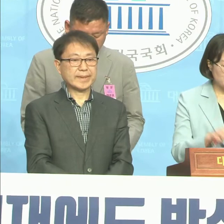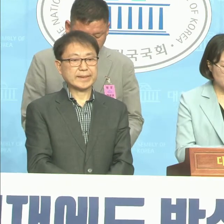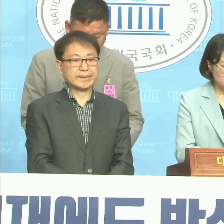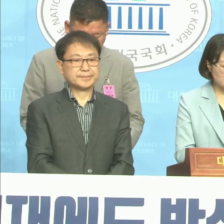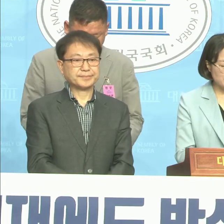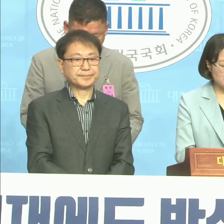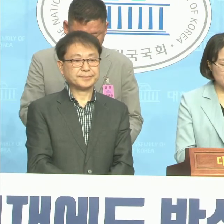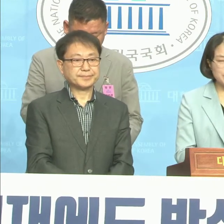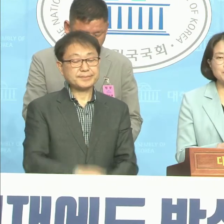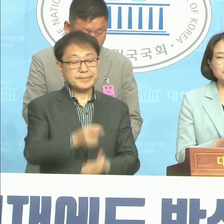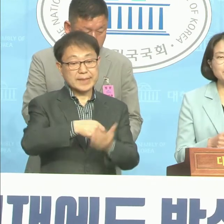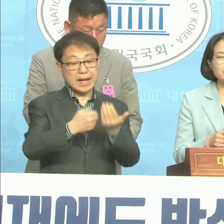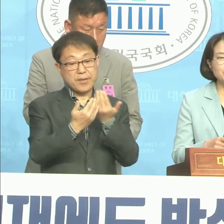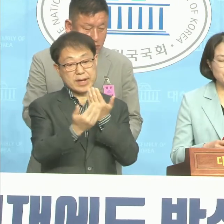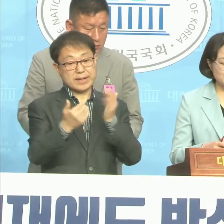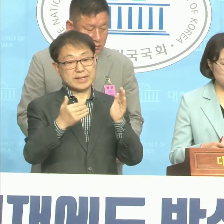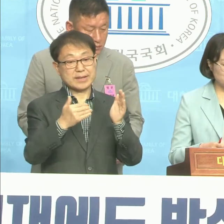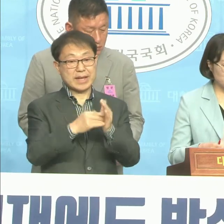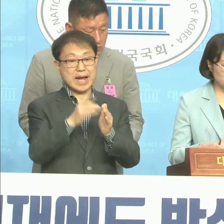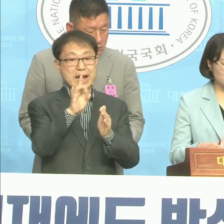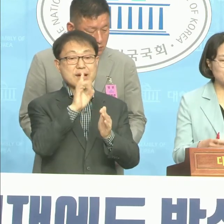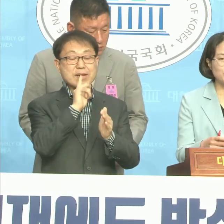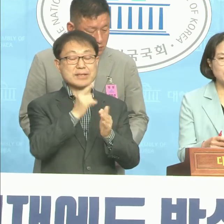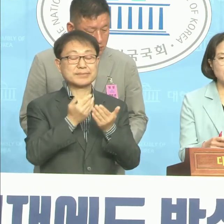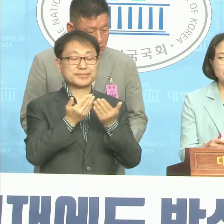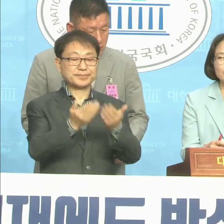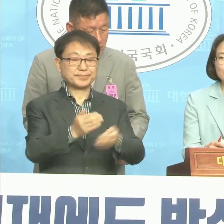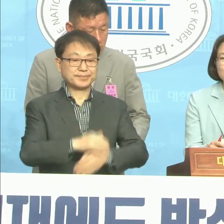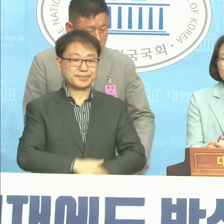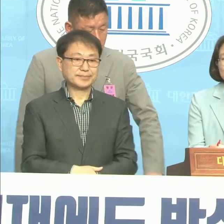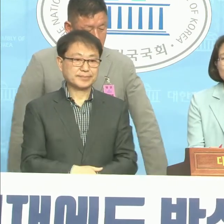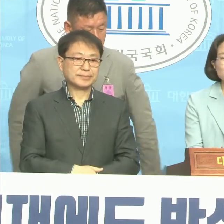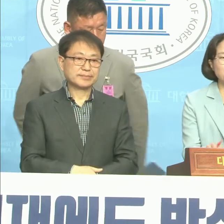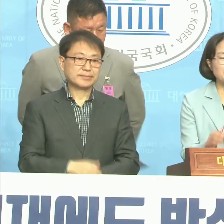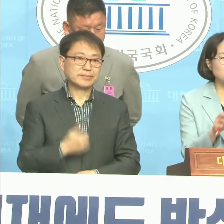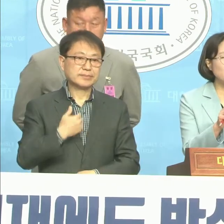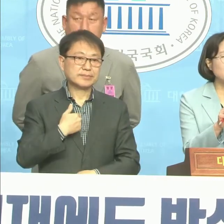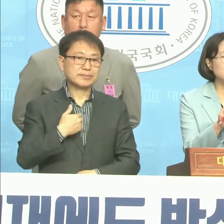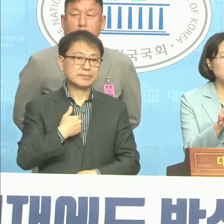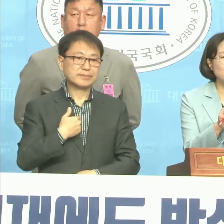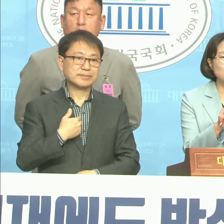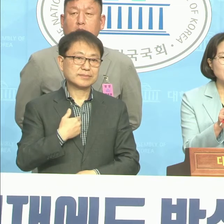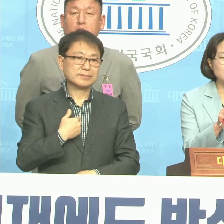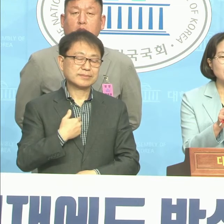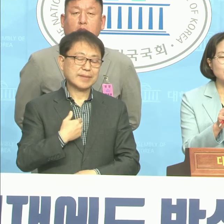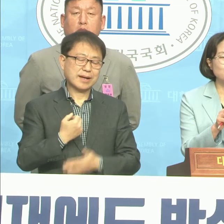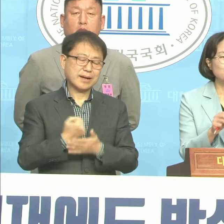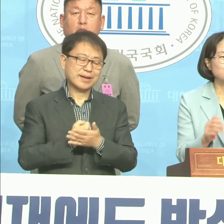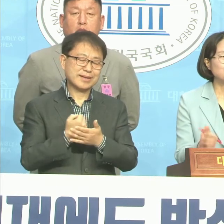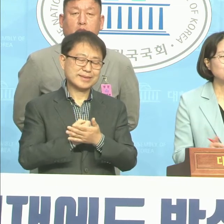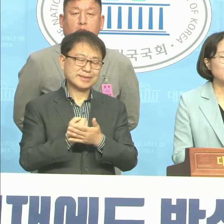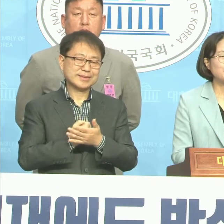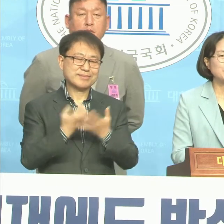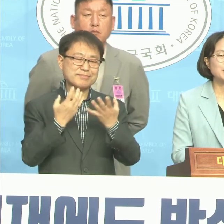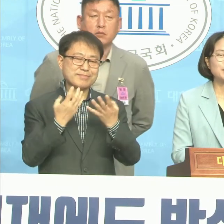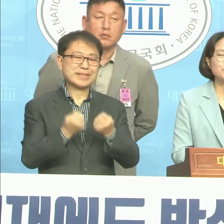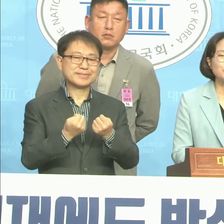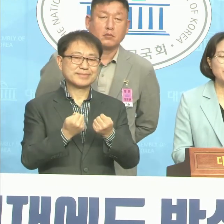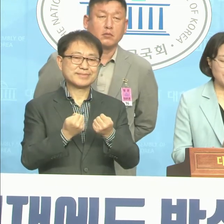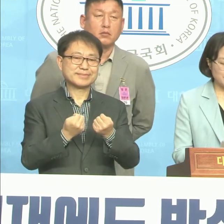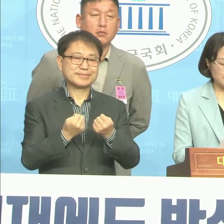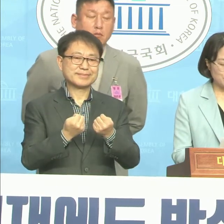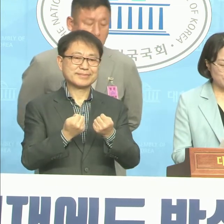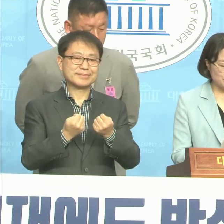4 기자회견 마치면서 한 말씀 드리겠습니다 저도 많은 의 아닌 안고 안타까운 마음이 있기